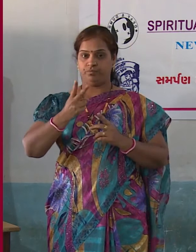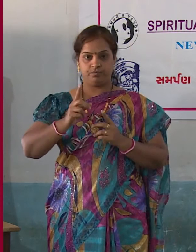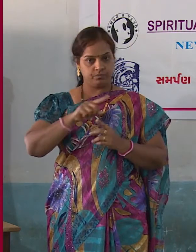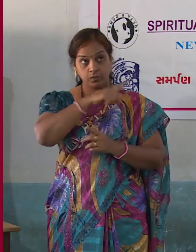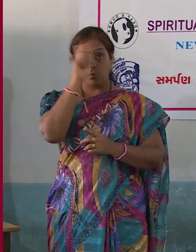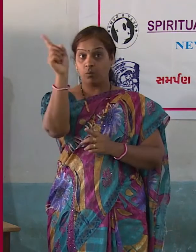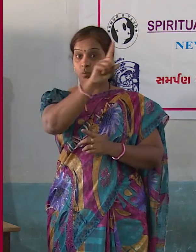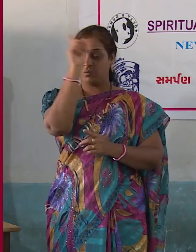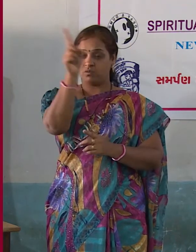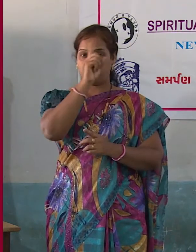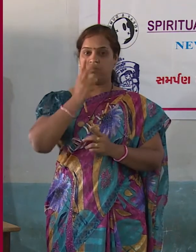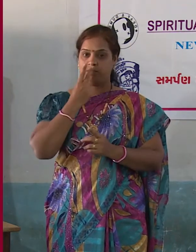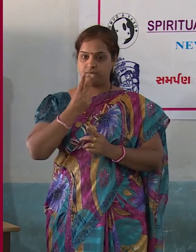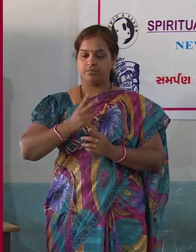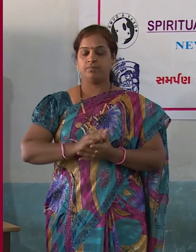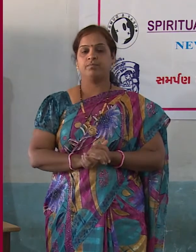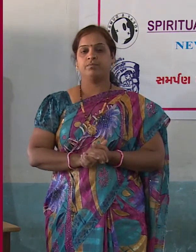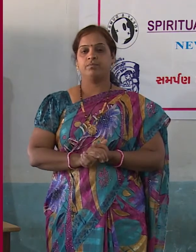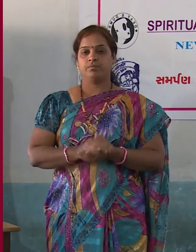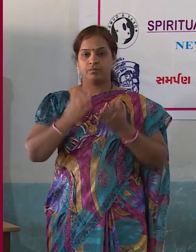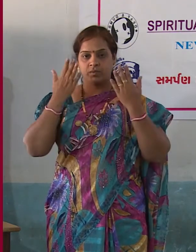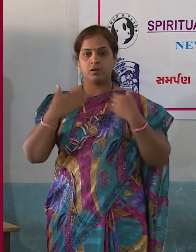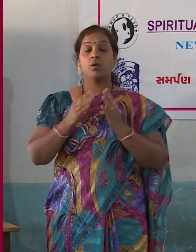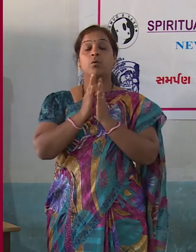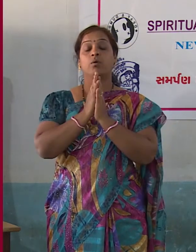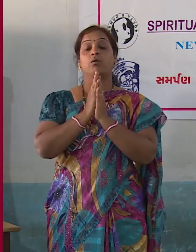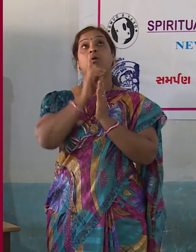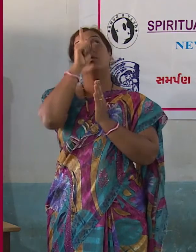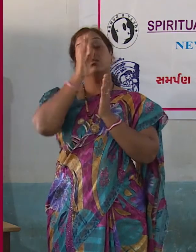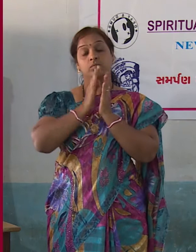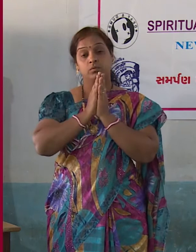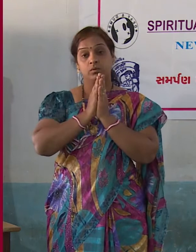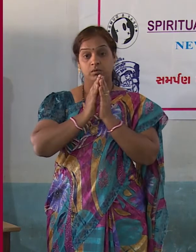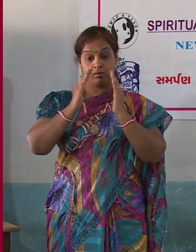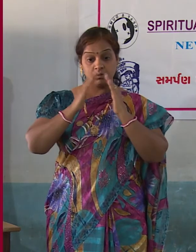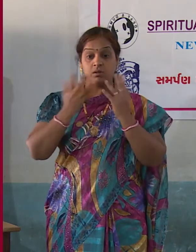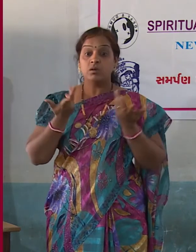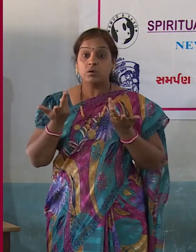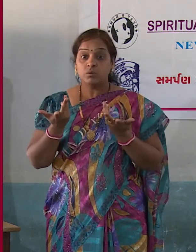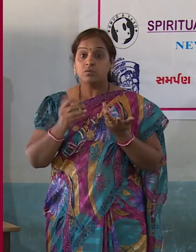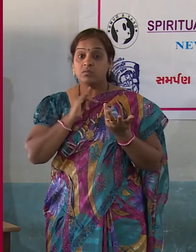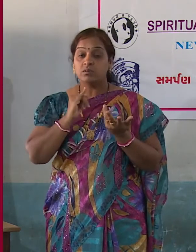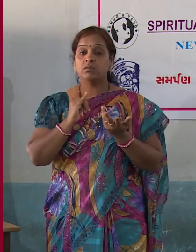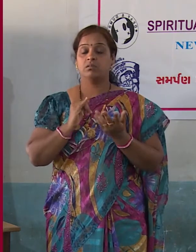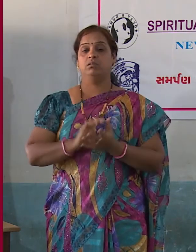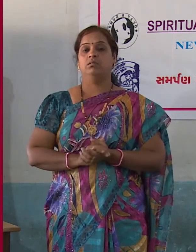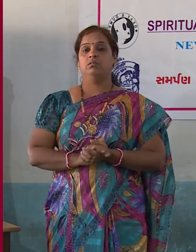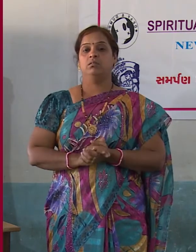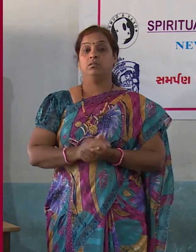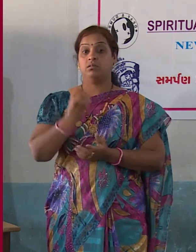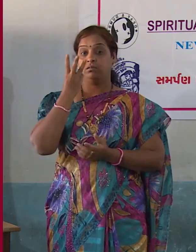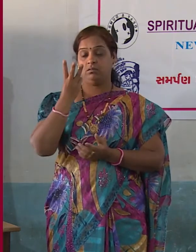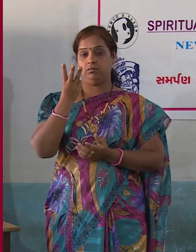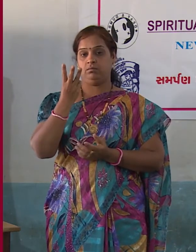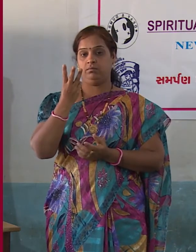विश्व दर्शन में परमात्मा का निवास स्थान, घर कौन सा? तो 3 लोक दिखाए